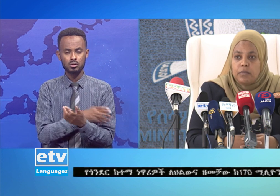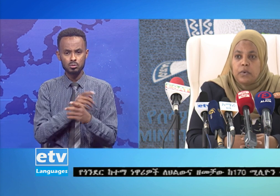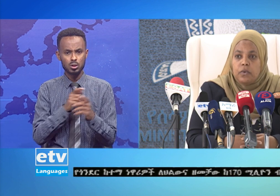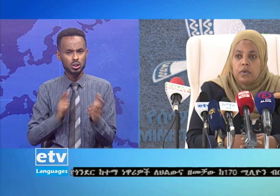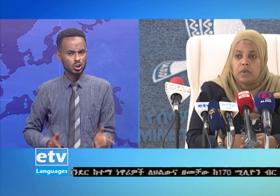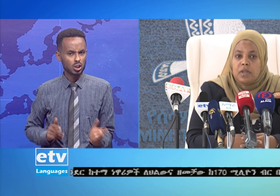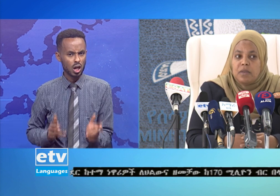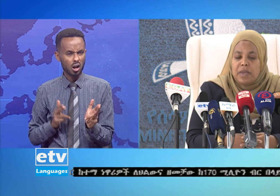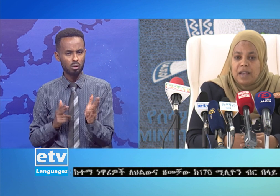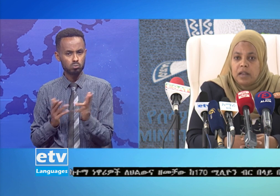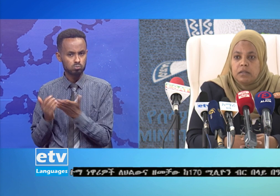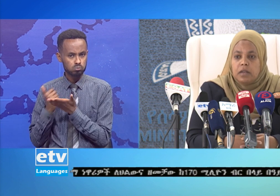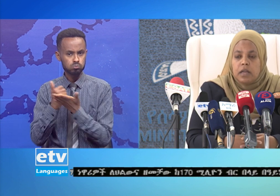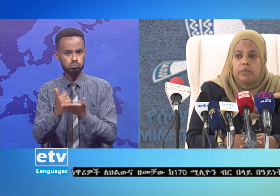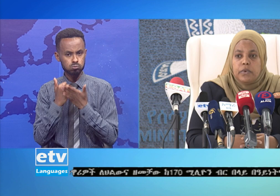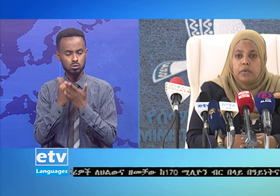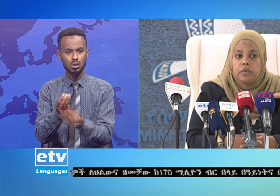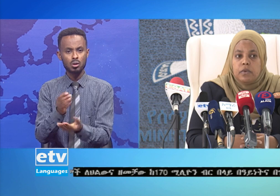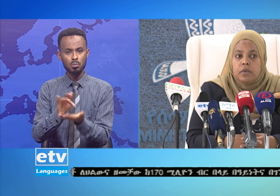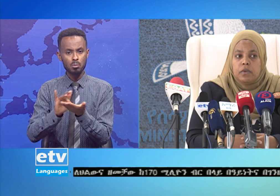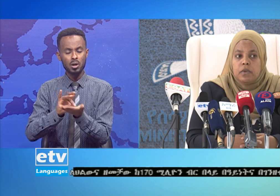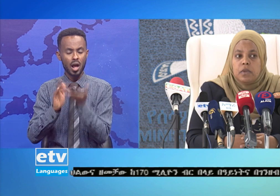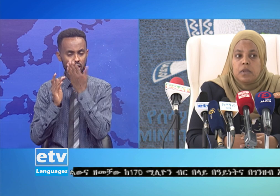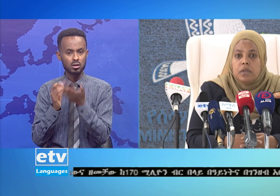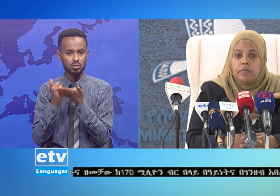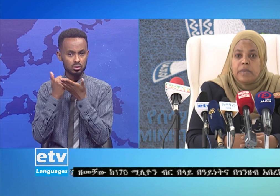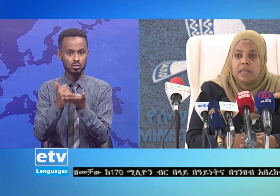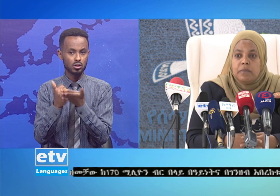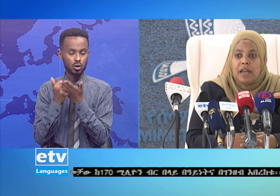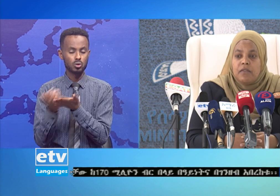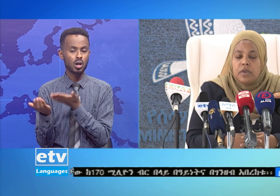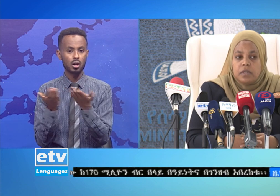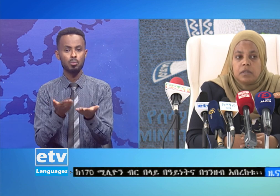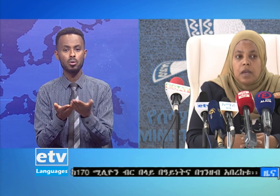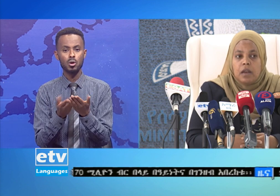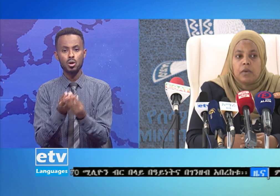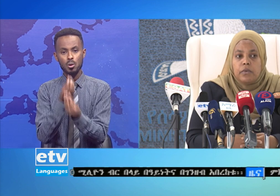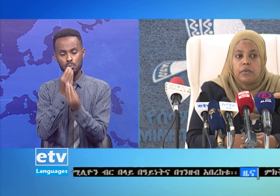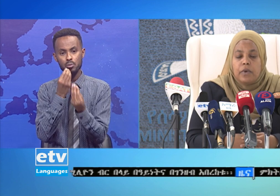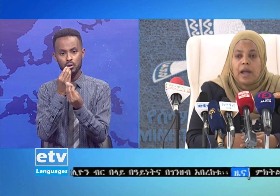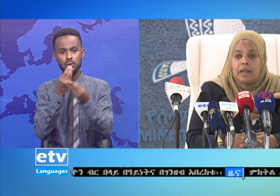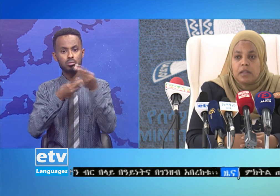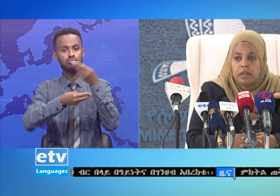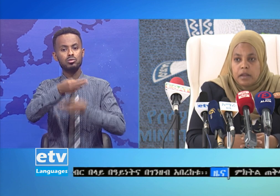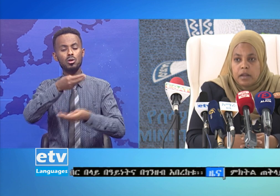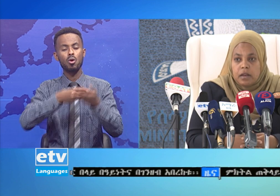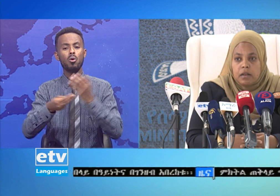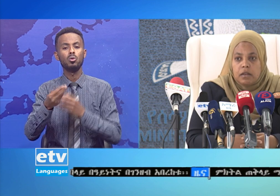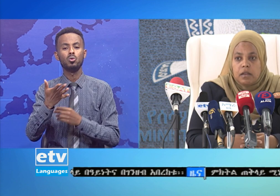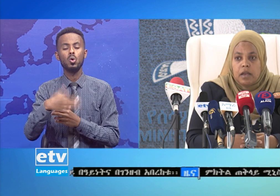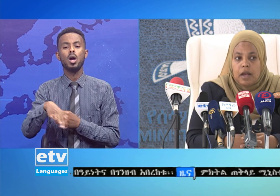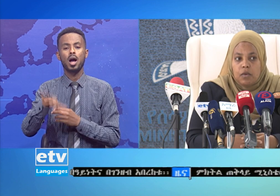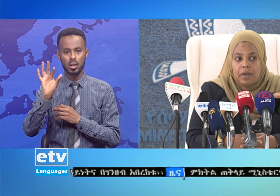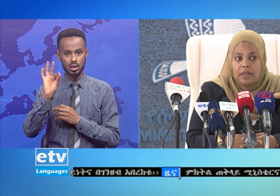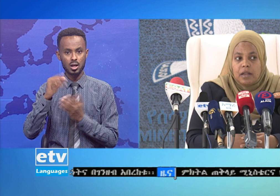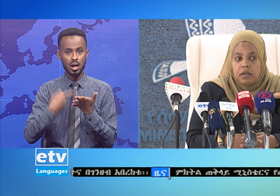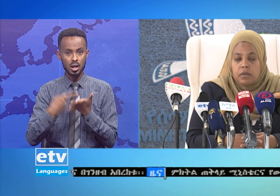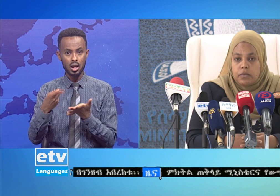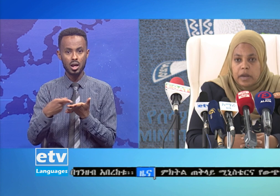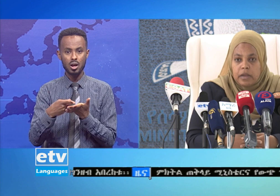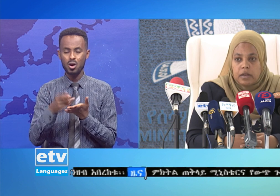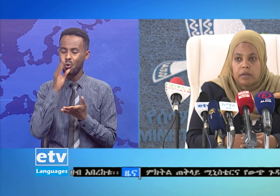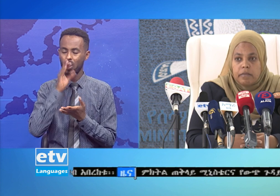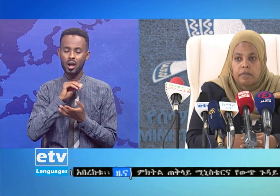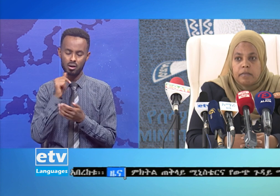መሳሪያ ሲያቀብሉ፣ መድኃኒት ሲያቀብሉ፣ ምግብ ዳይቨርት ሲያደርጉ አግኝተናል። ይሄ አሉባልታ